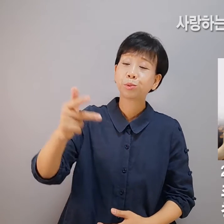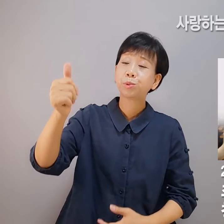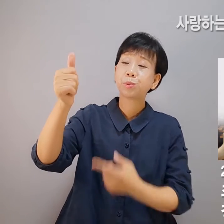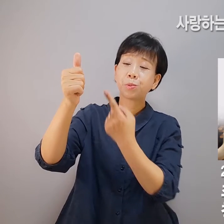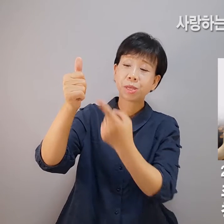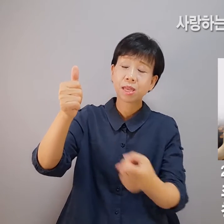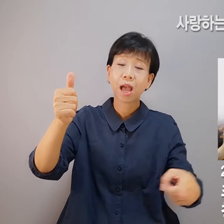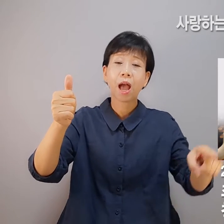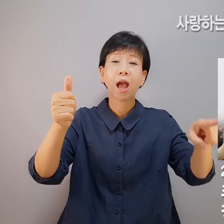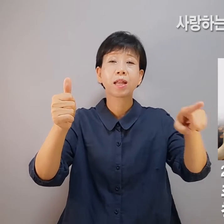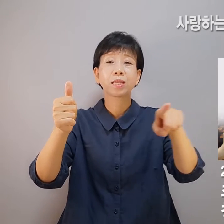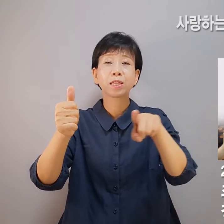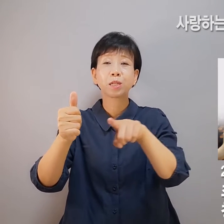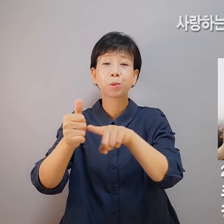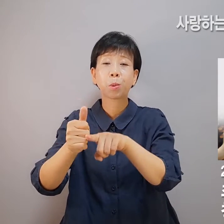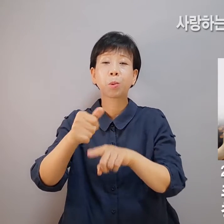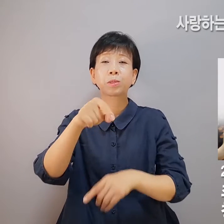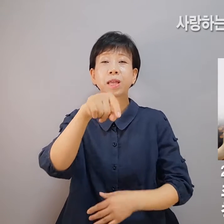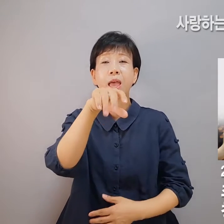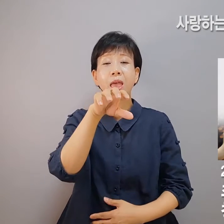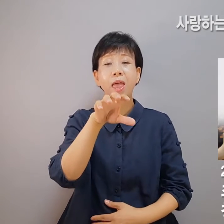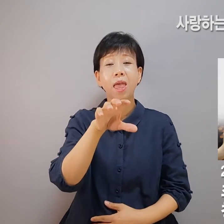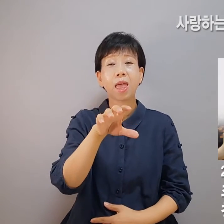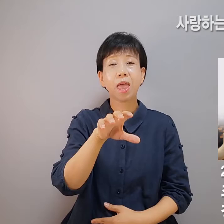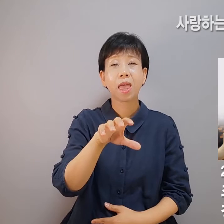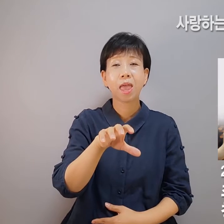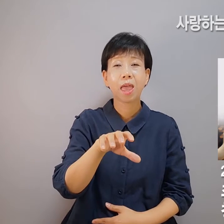주를 위한 이곳에